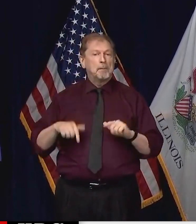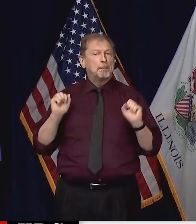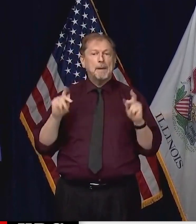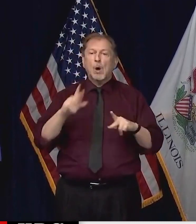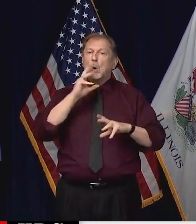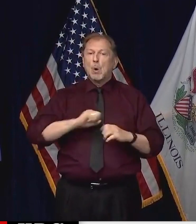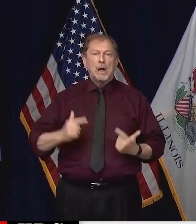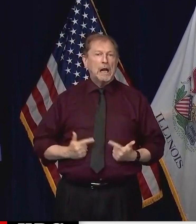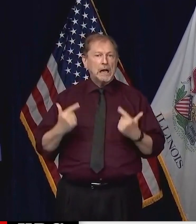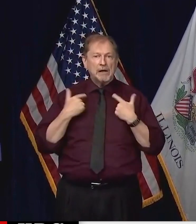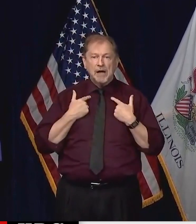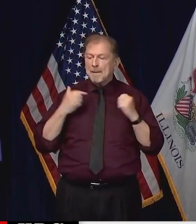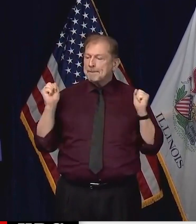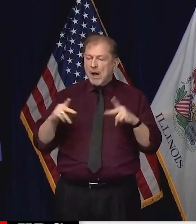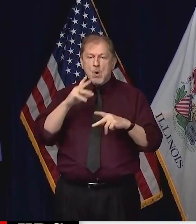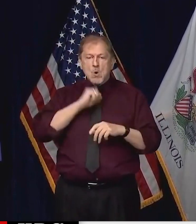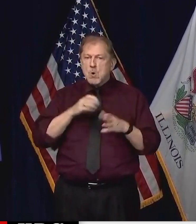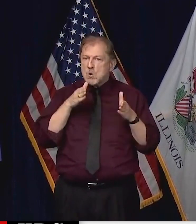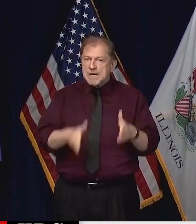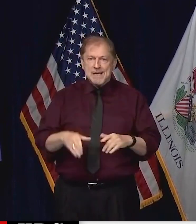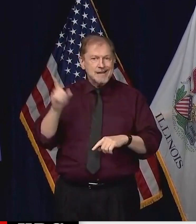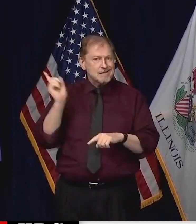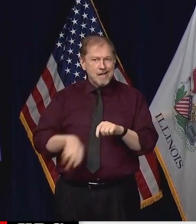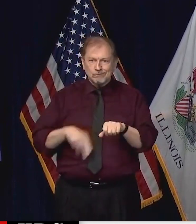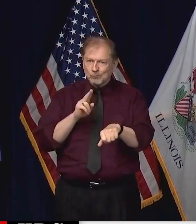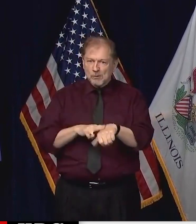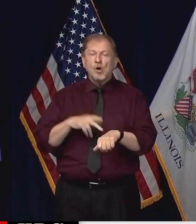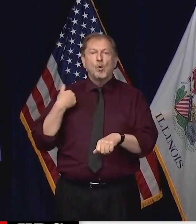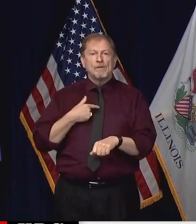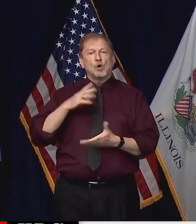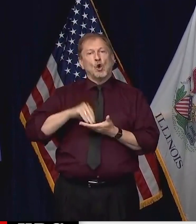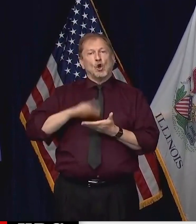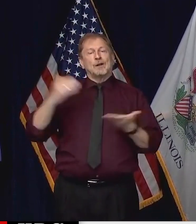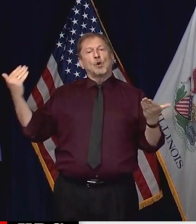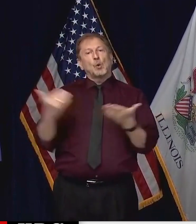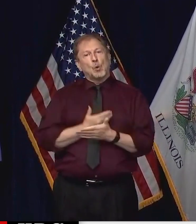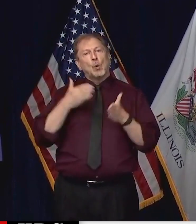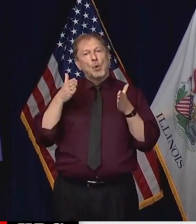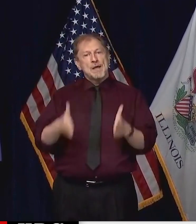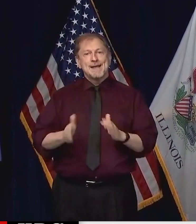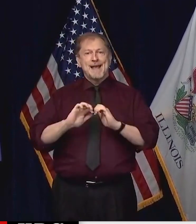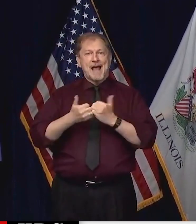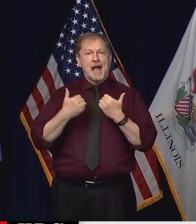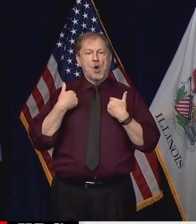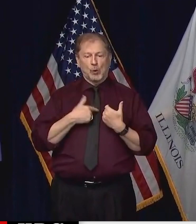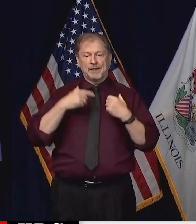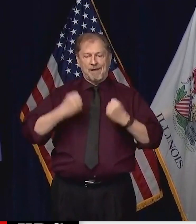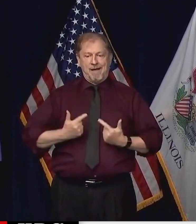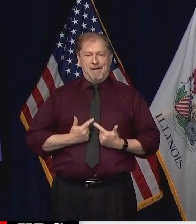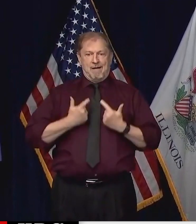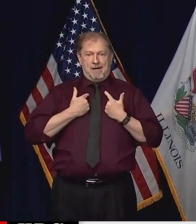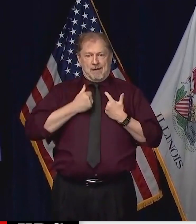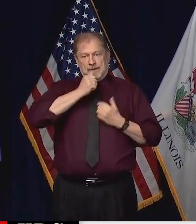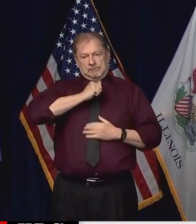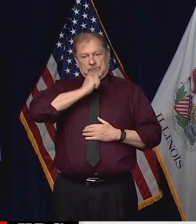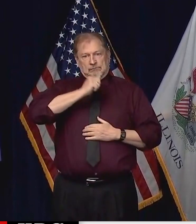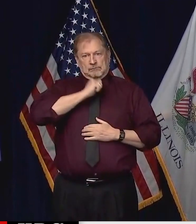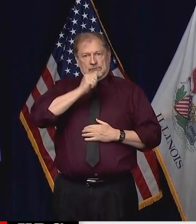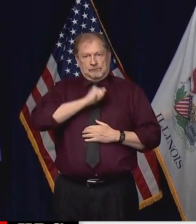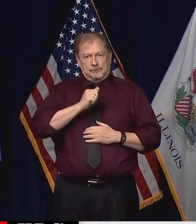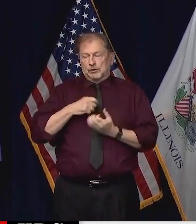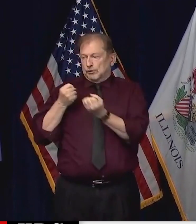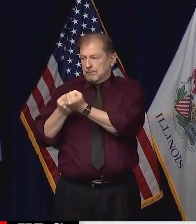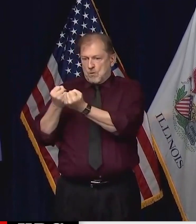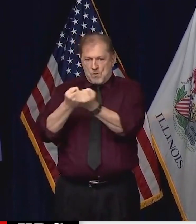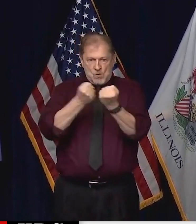내 환자들의 수가 줄어들기 시작하는 단계로 중환자실 병상도 함께 줄어들기 시작하는 단계라고 언급했습니다.